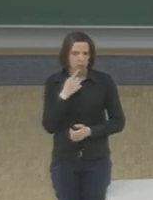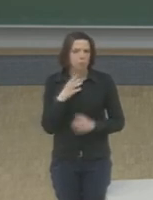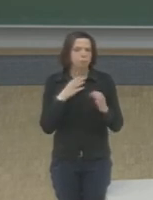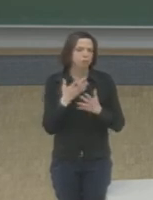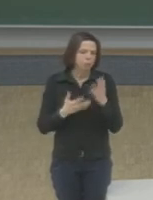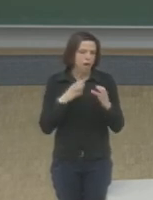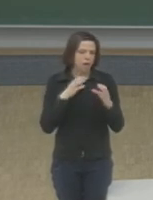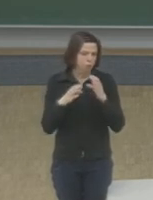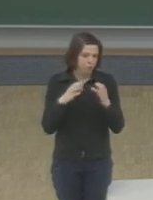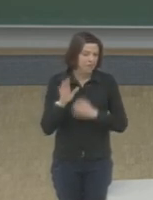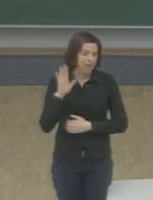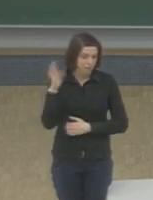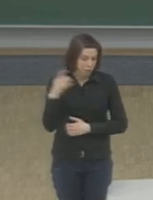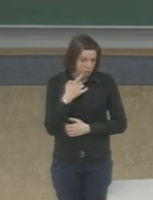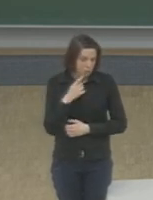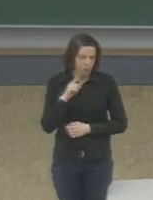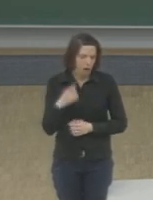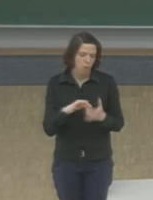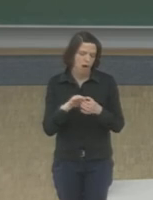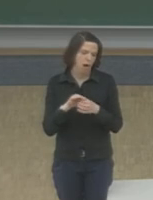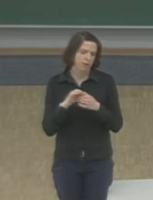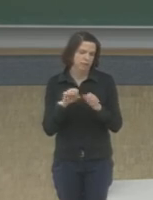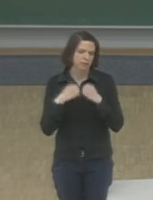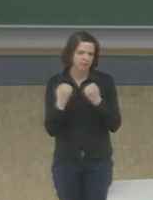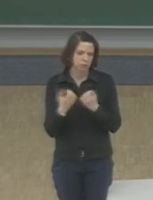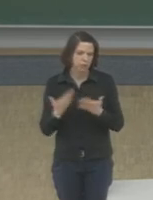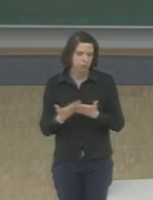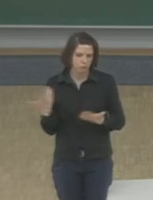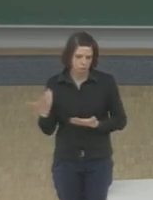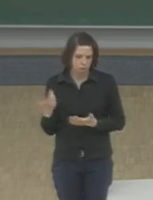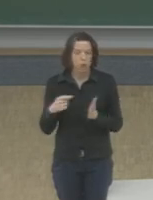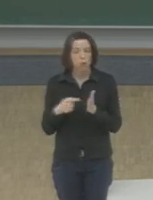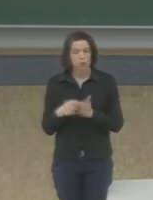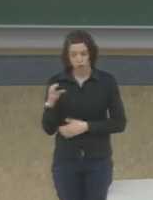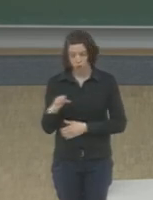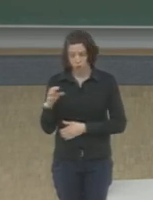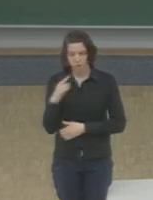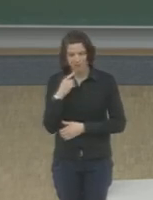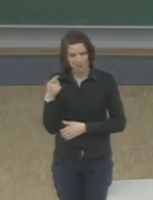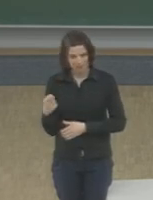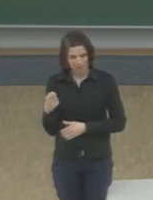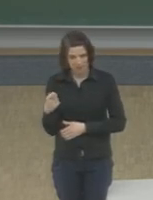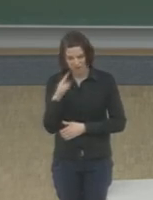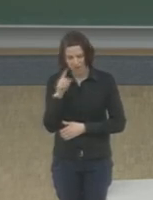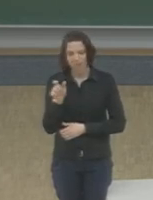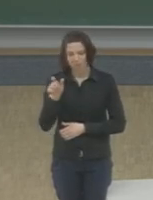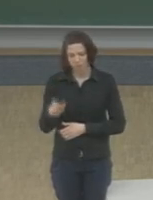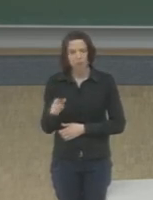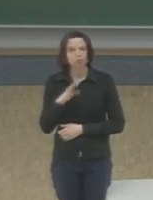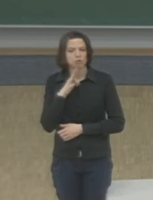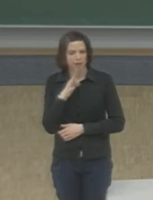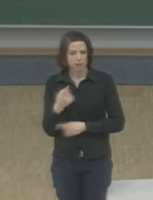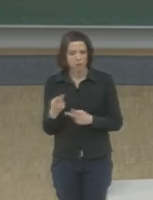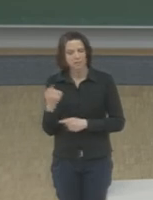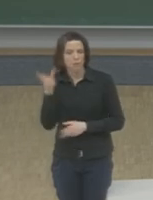Kommunikationshandeln erfolgreich verläuft. Bei Chomsky realisiert nämlich nur der ideale Sprecherhörer in jeder